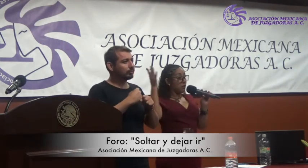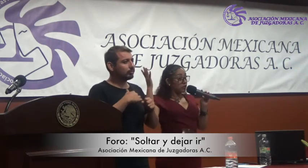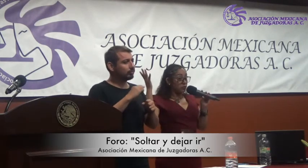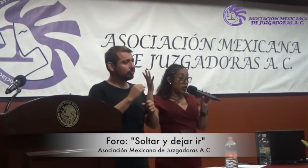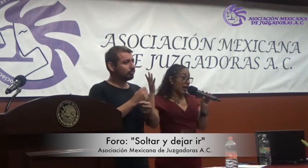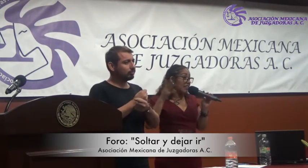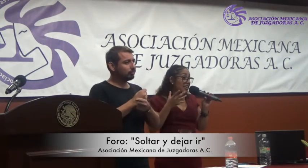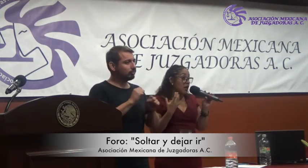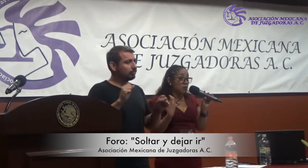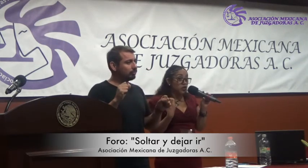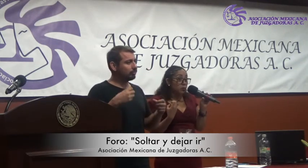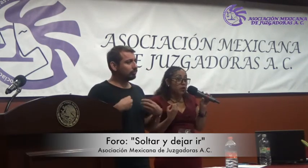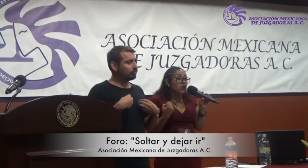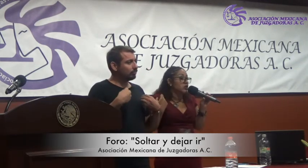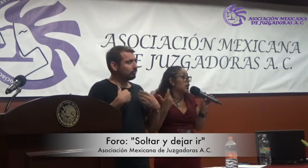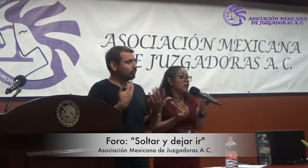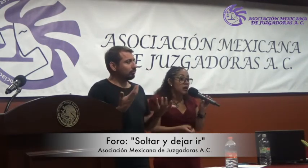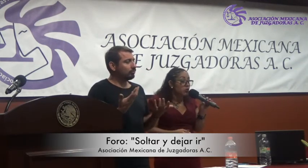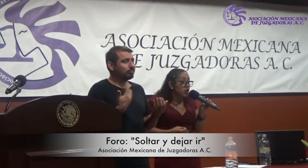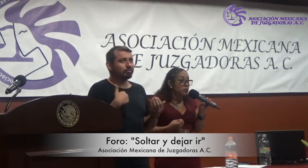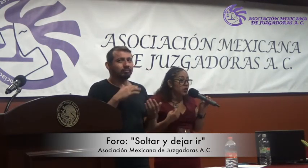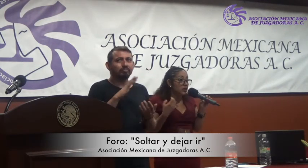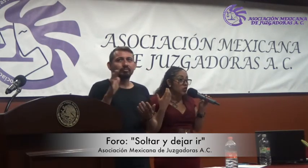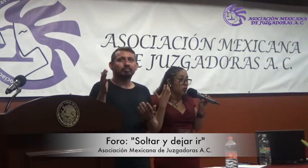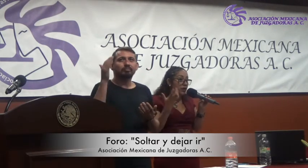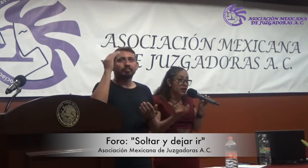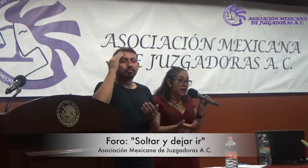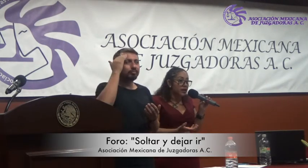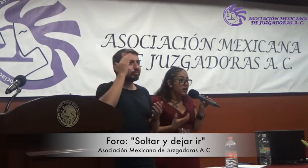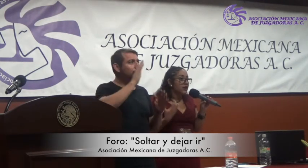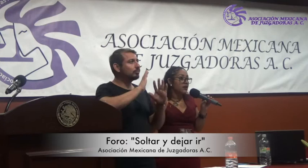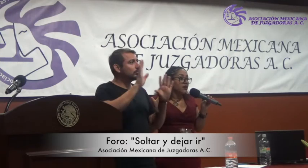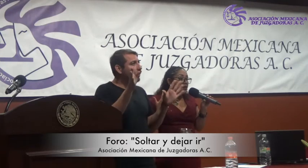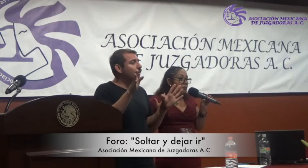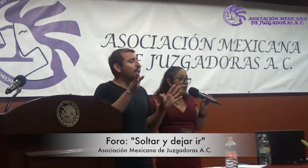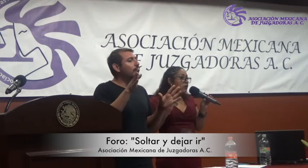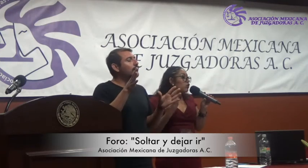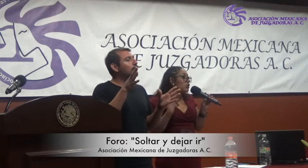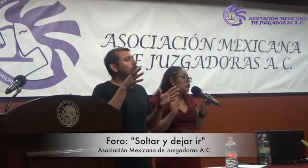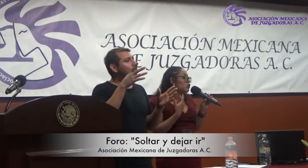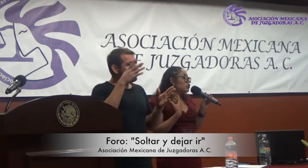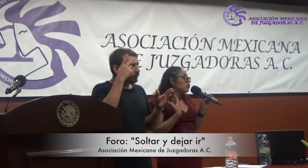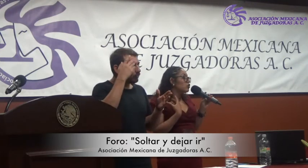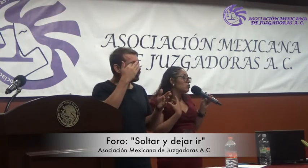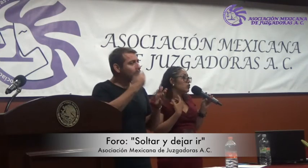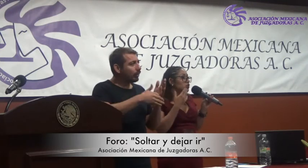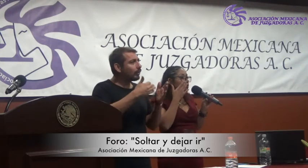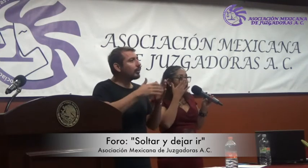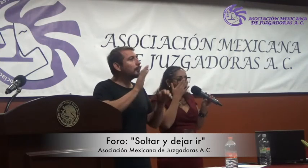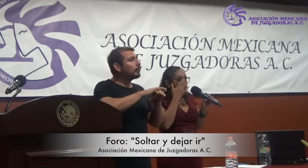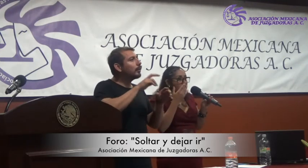el universo es muy grande, y hay mucho por conocer, y hay mucho por descubrir, pero